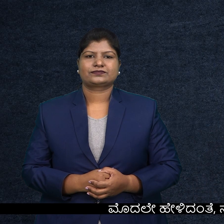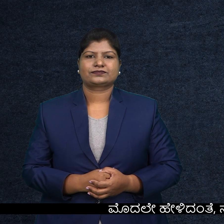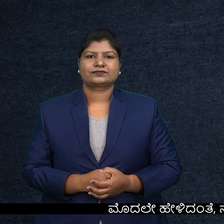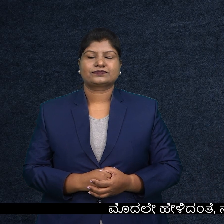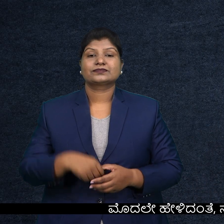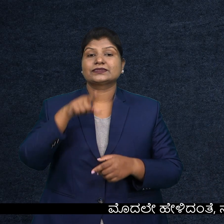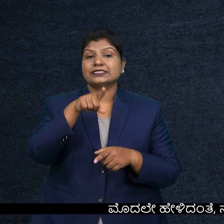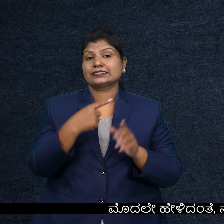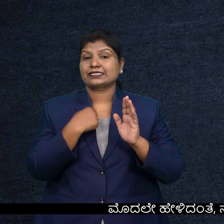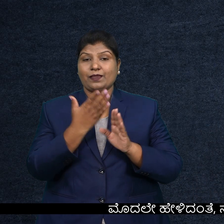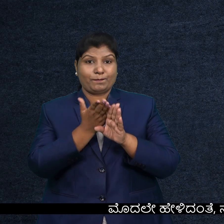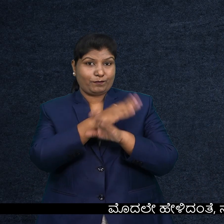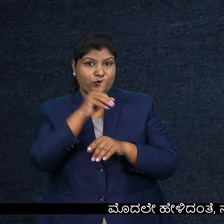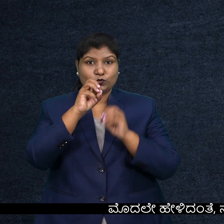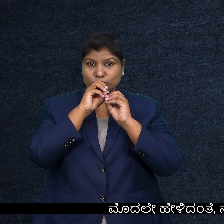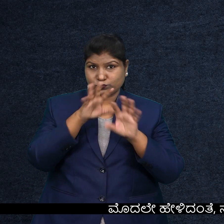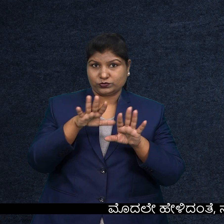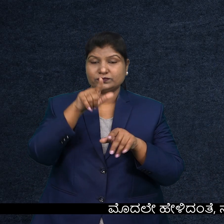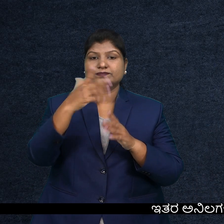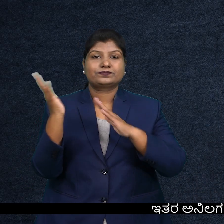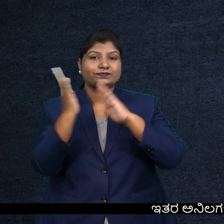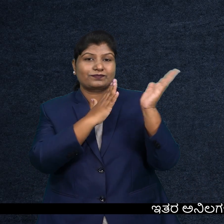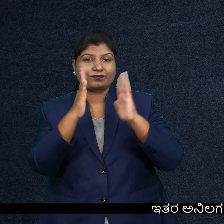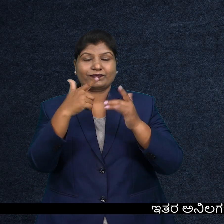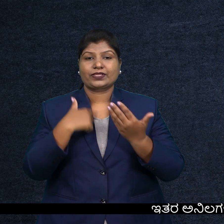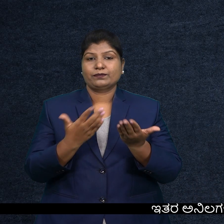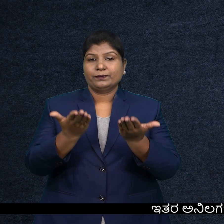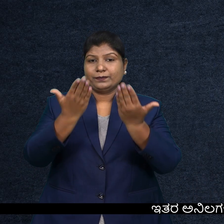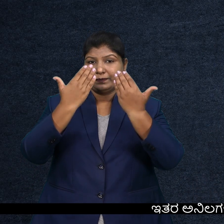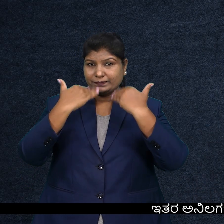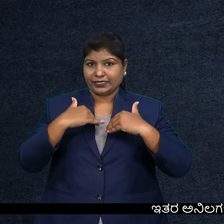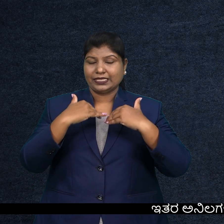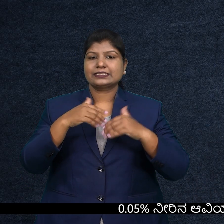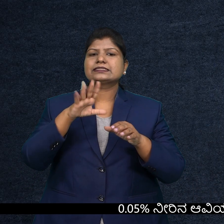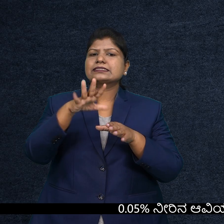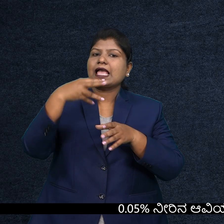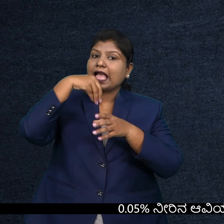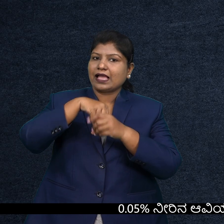ಮೊದಲೇ ಹೇಳಿದಂತೆ ನಾವು ಉಸಿರಾಡುವ ಗಾಳಿಯು ಇದರ ಅನಿಲಗಳ ಮಿಶ್ರಣದೊಂದಿಗೆ